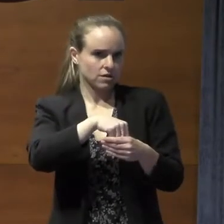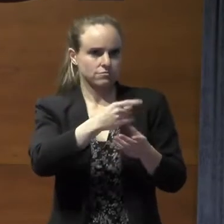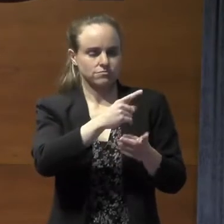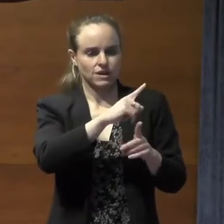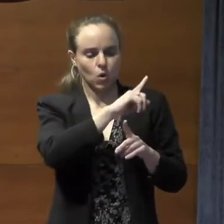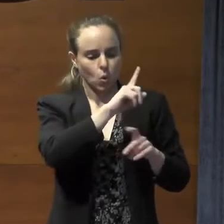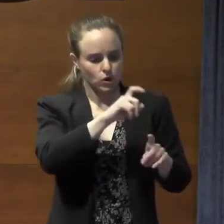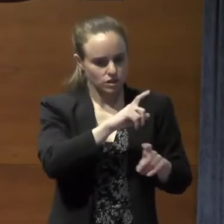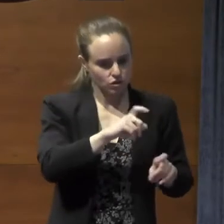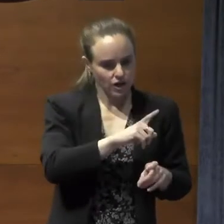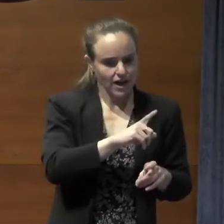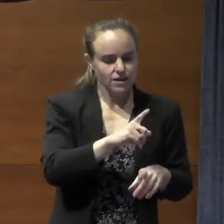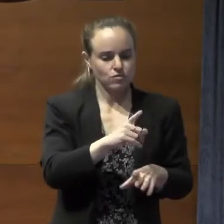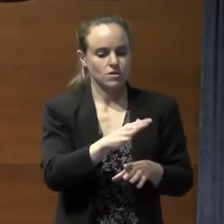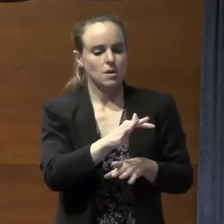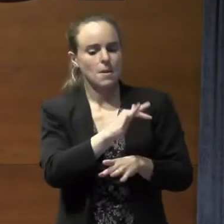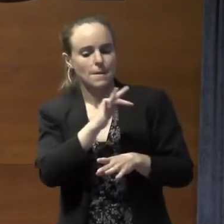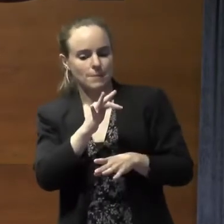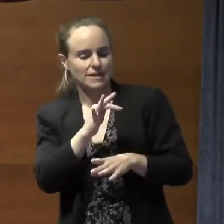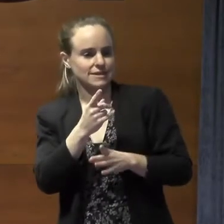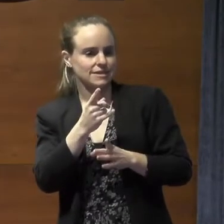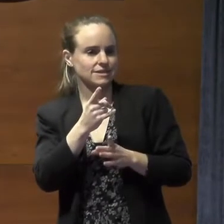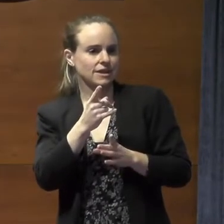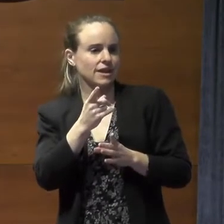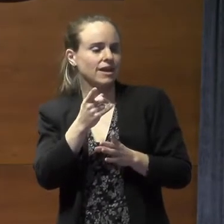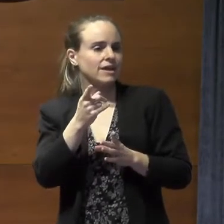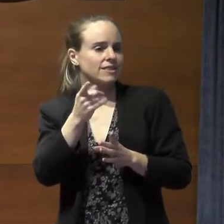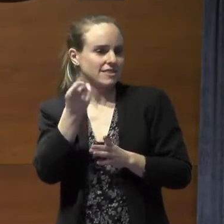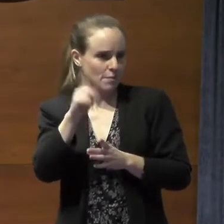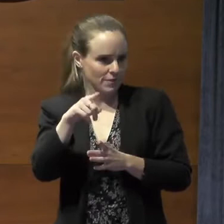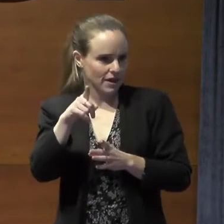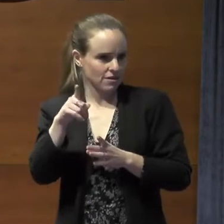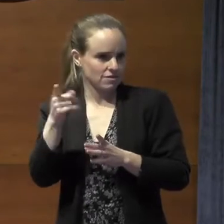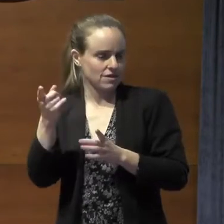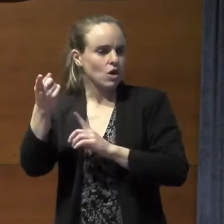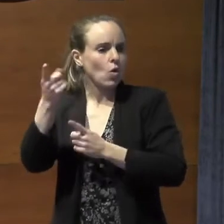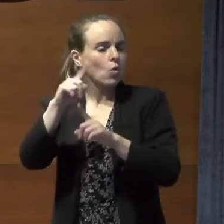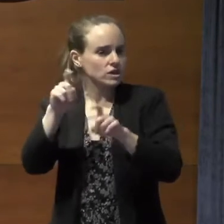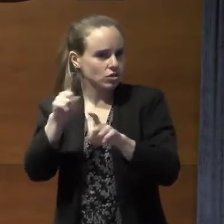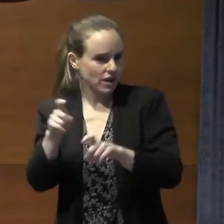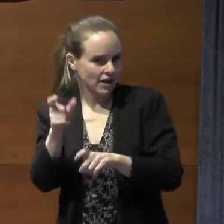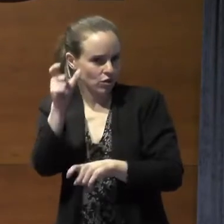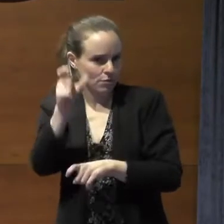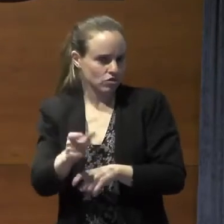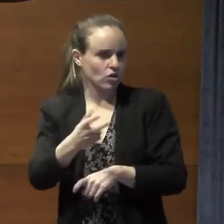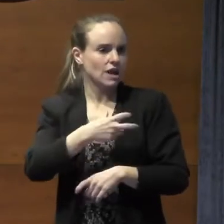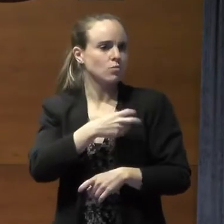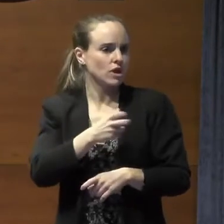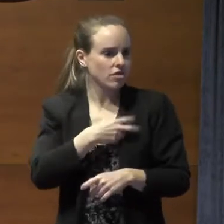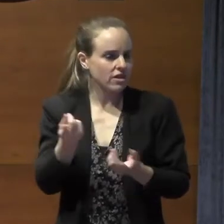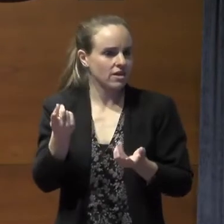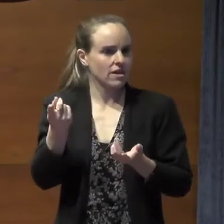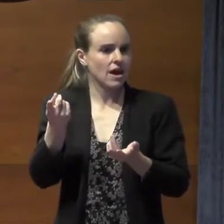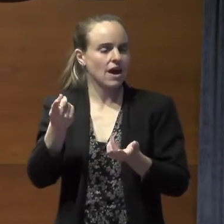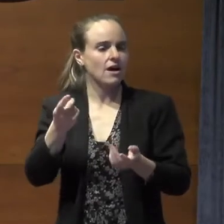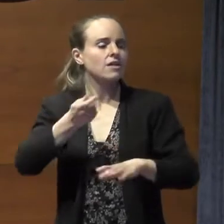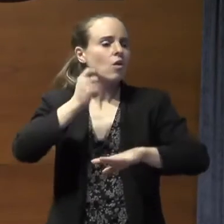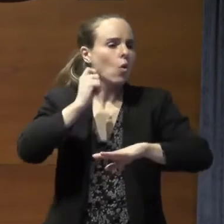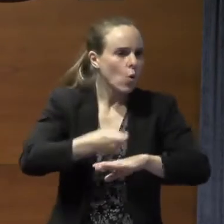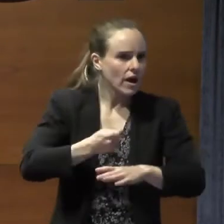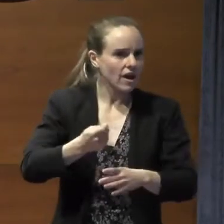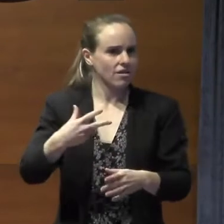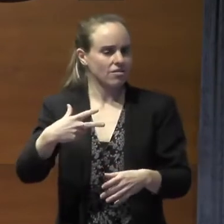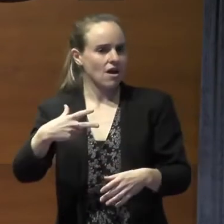las respuestas a este cuestionario para intérpretes y para otro que se hizo similar para otros agentes